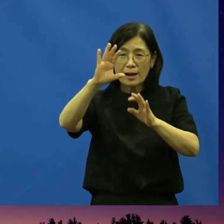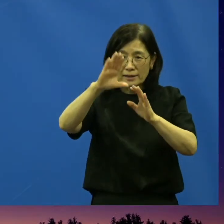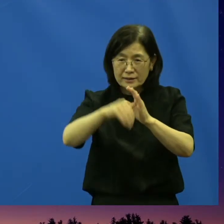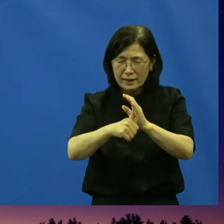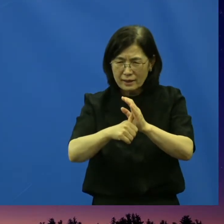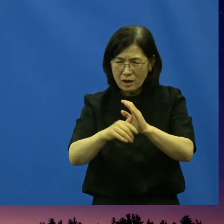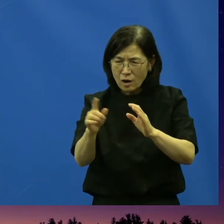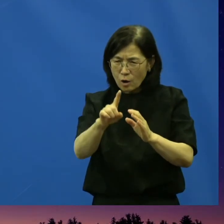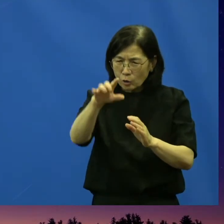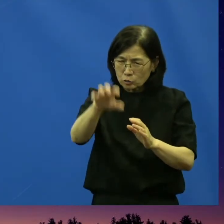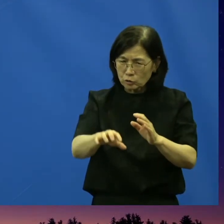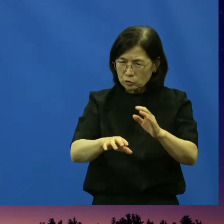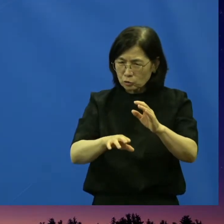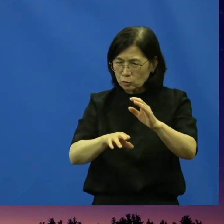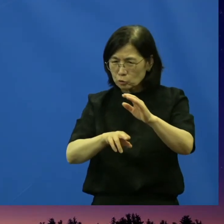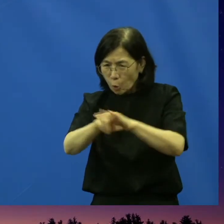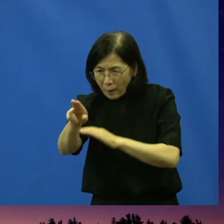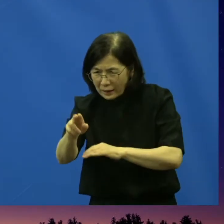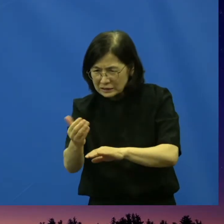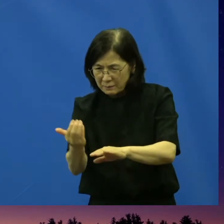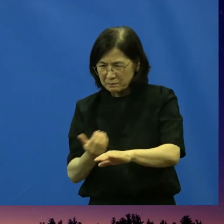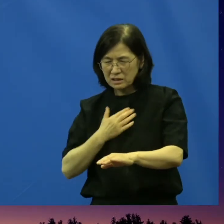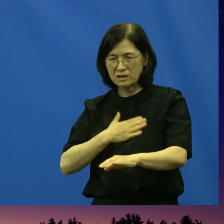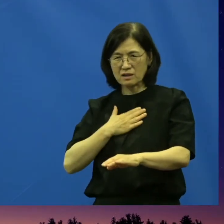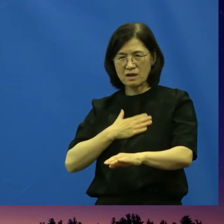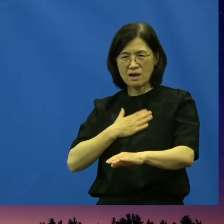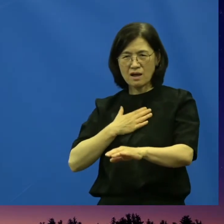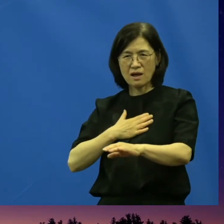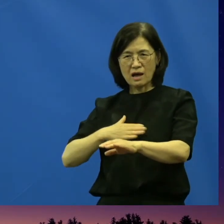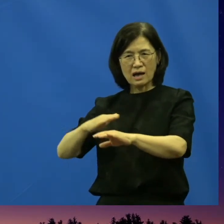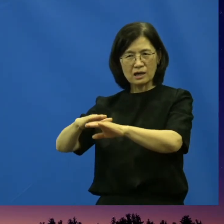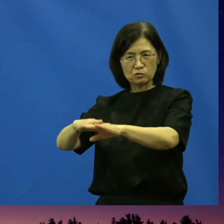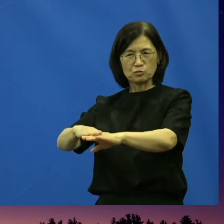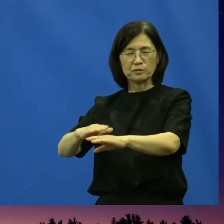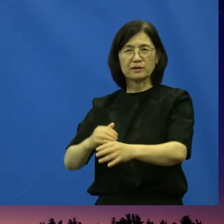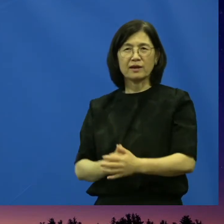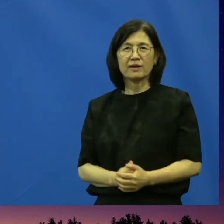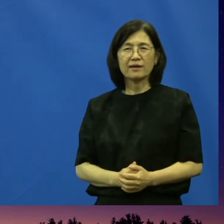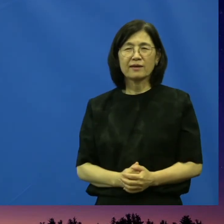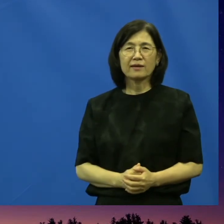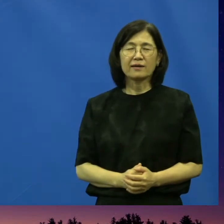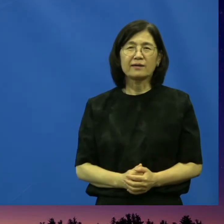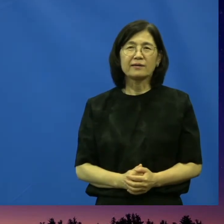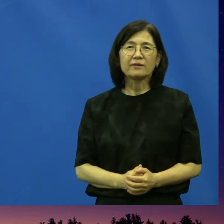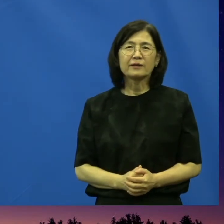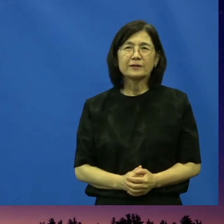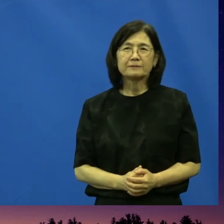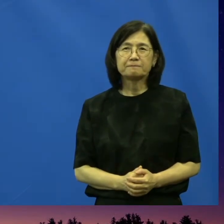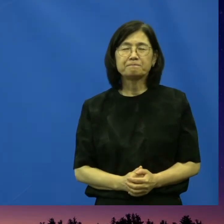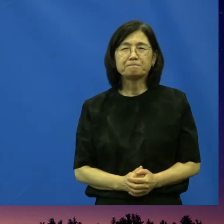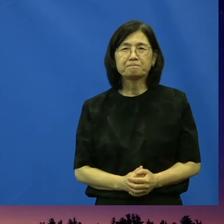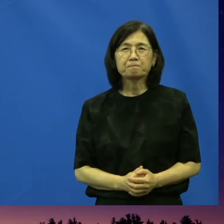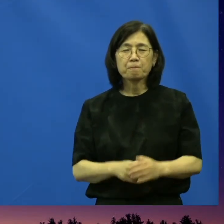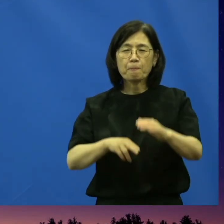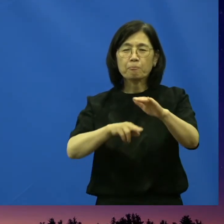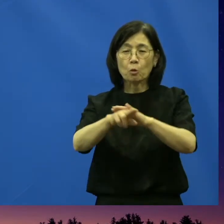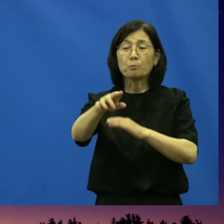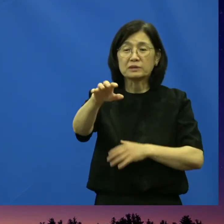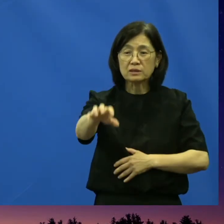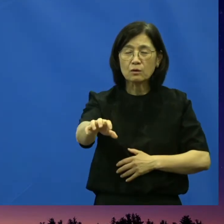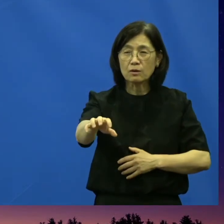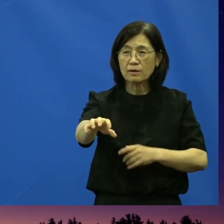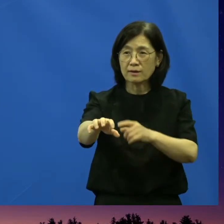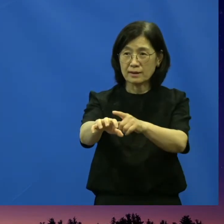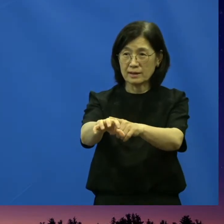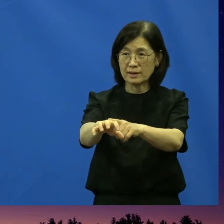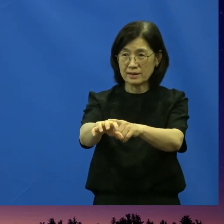거예요. 표시등을 향해서 그 하루길에 반드시 그 도시 안으로 피하게 하면 아무도 그를 손댈 수 없게 만들어 놨던 것과 같이,